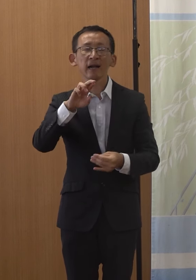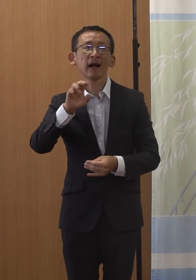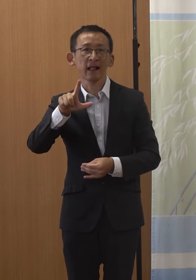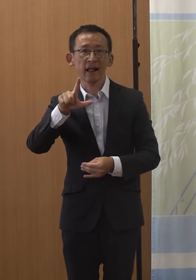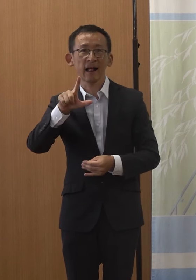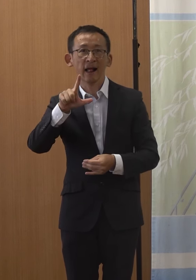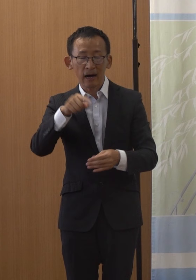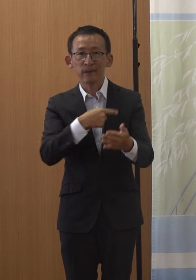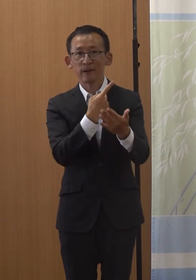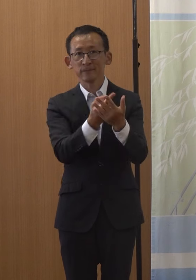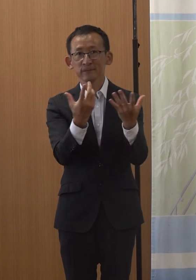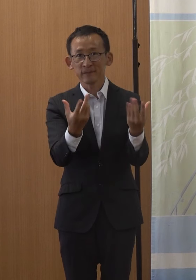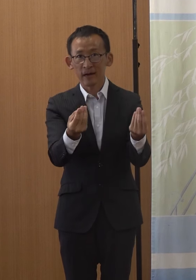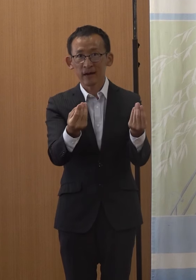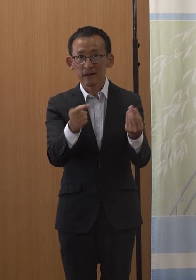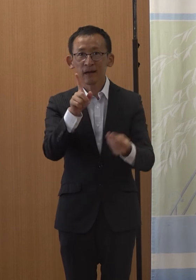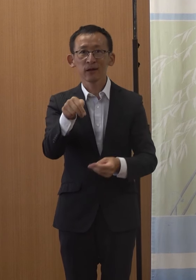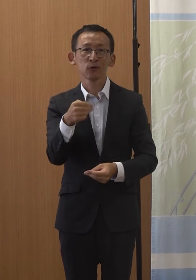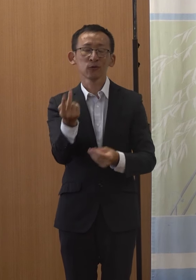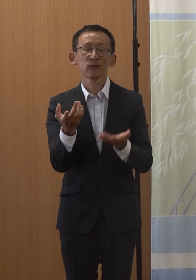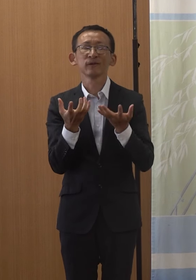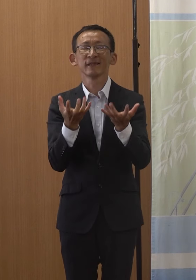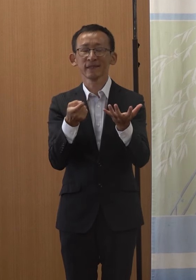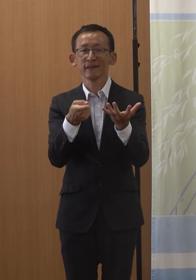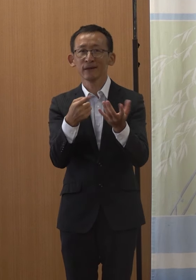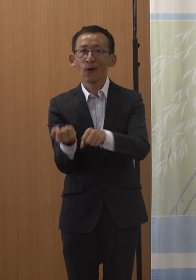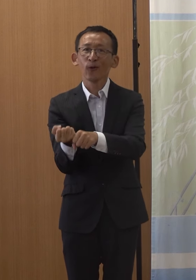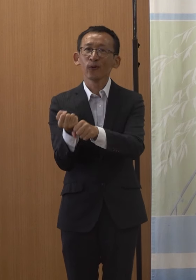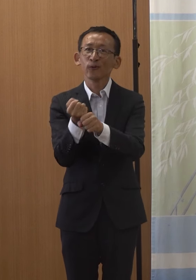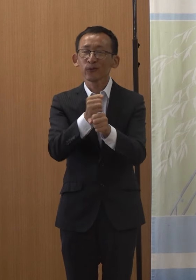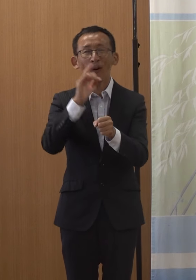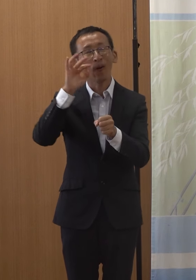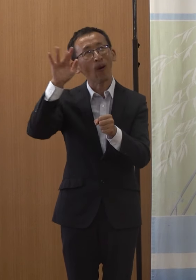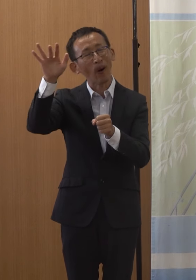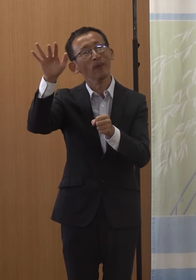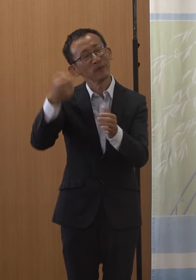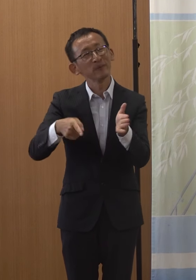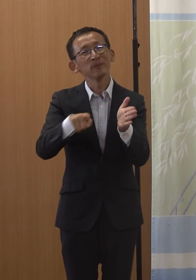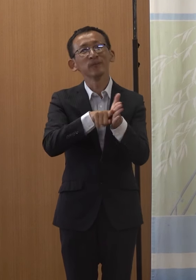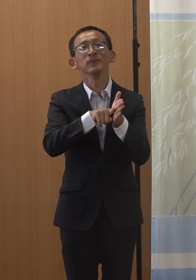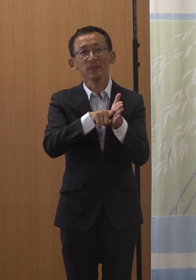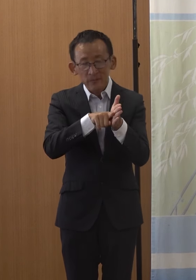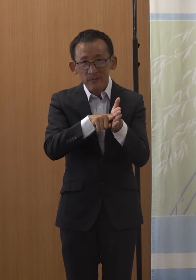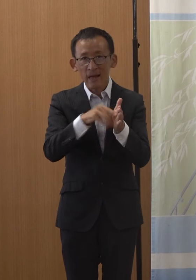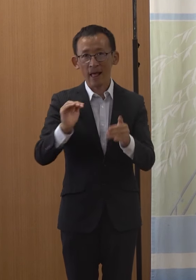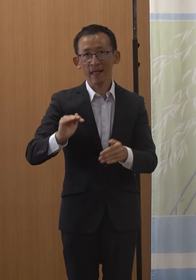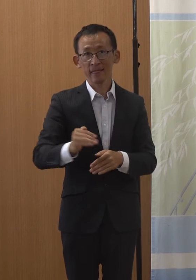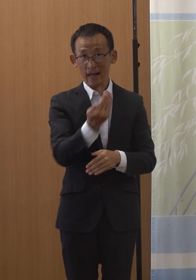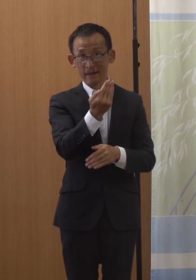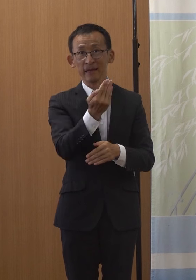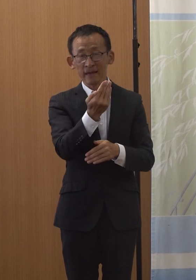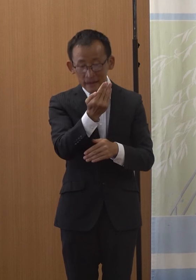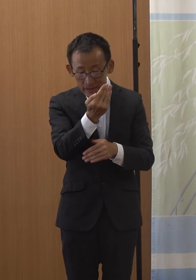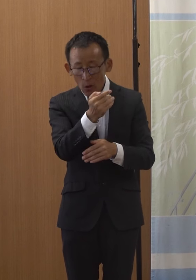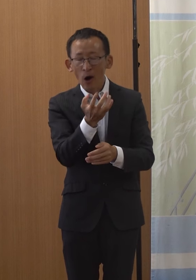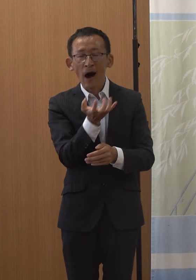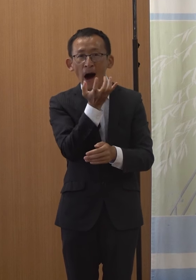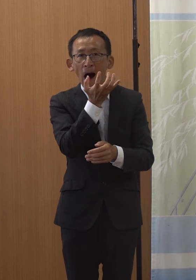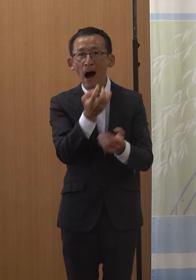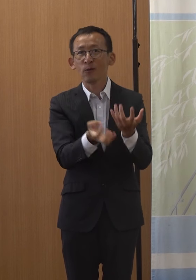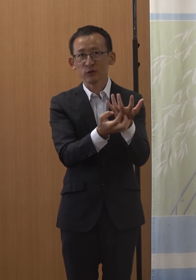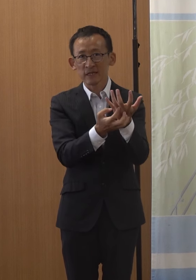出し、能登半島地震の被災地復興への思いを込めて、タイのカラムシをアレンジしたイカのカ